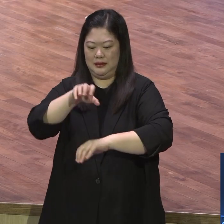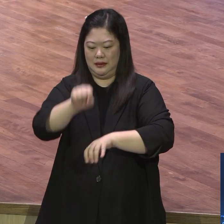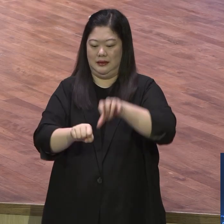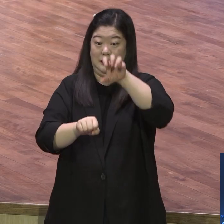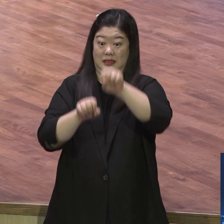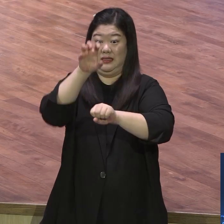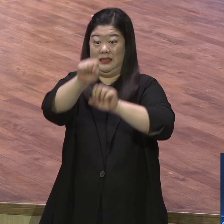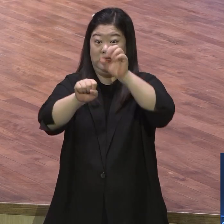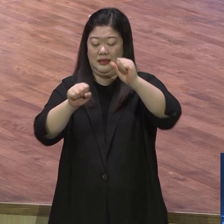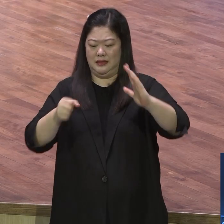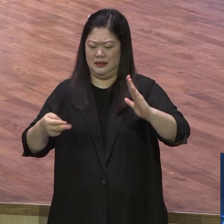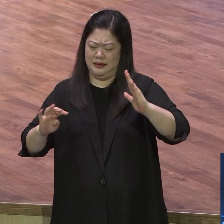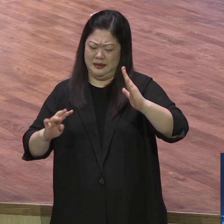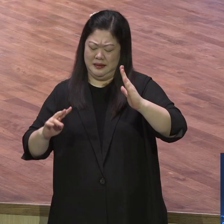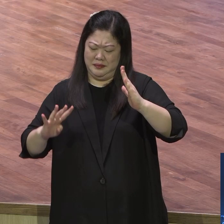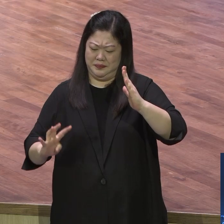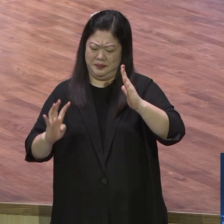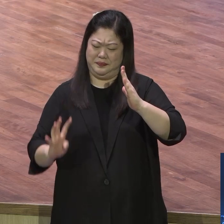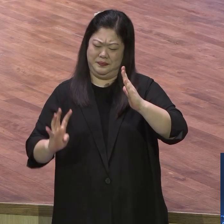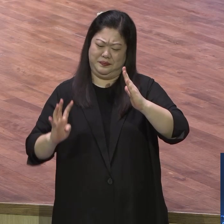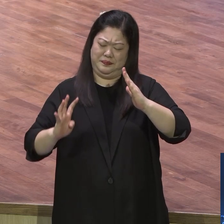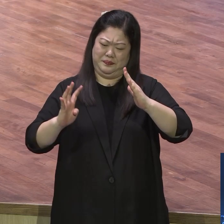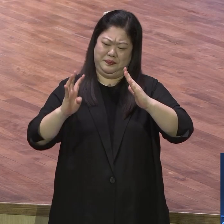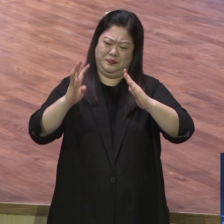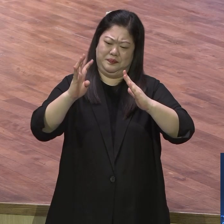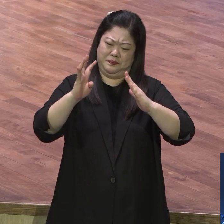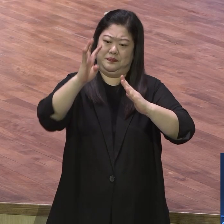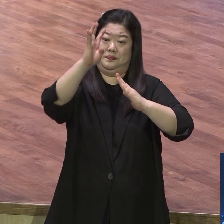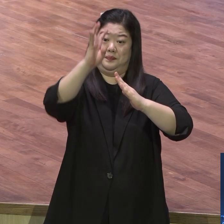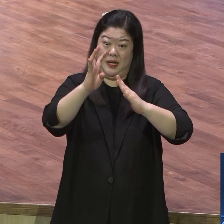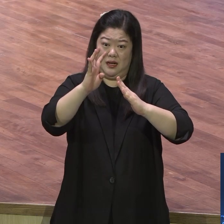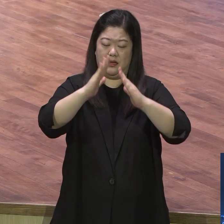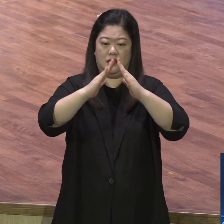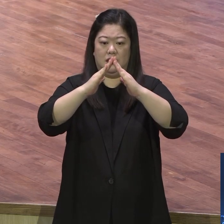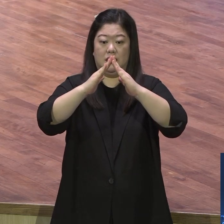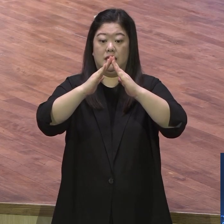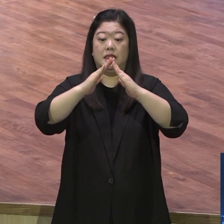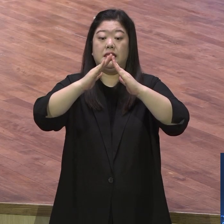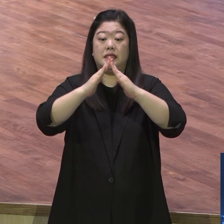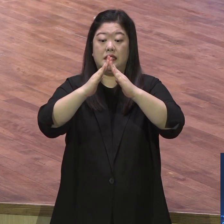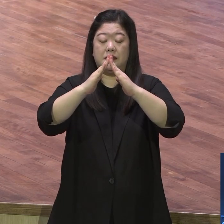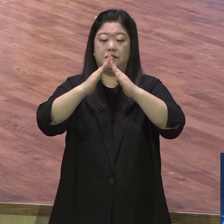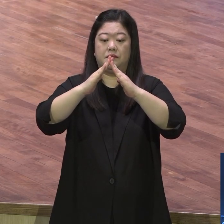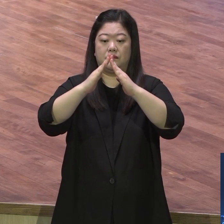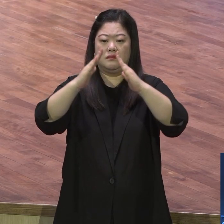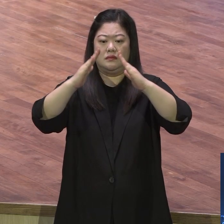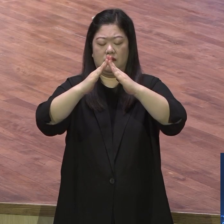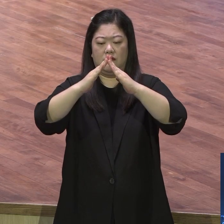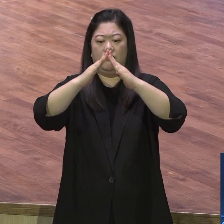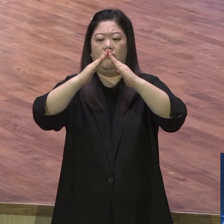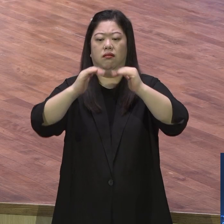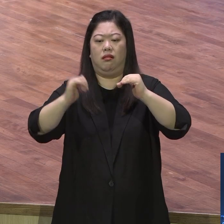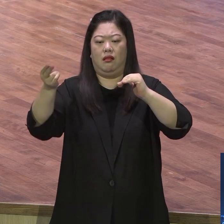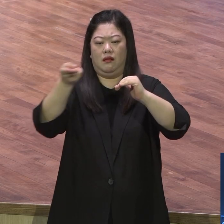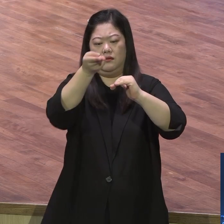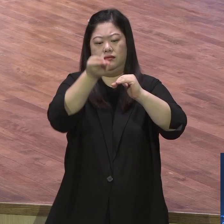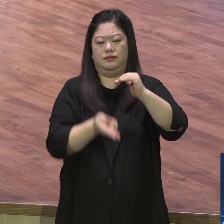예수님 바로 앞에 이 환자를 내려놓은 것입니다 우리가 생각할 때 이해가 잘 안 되죠